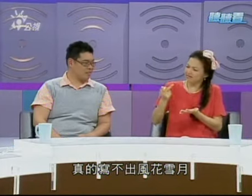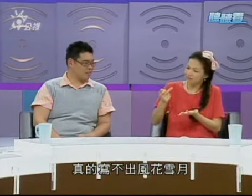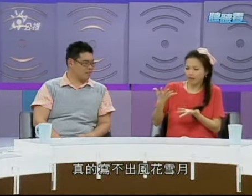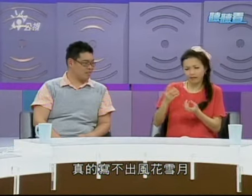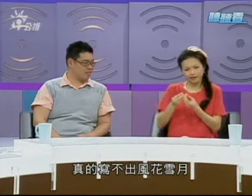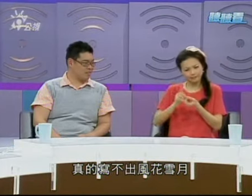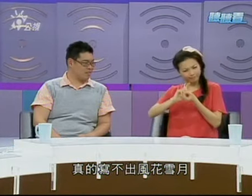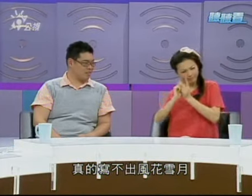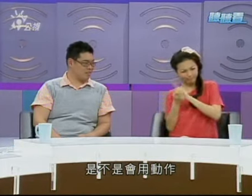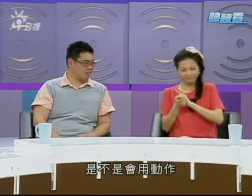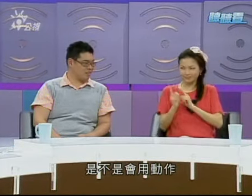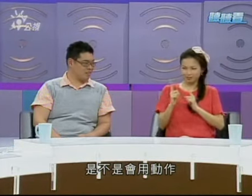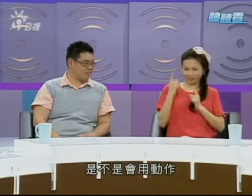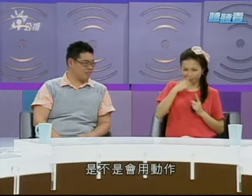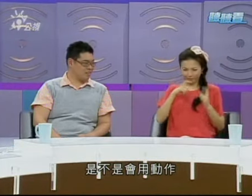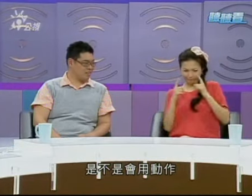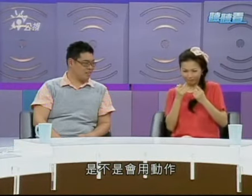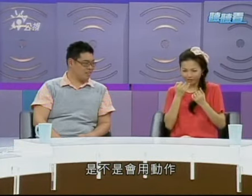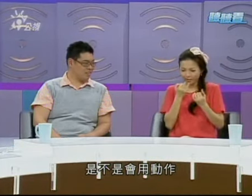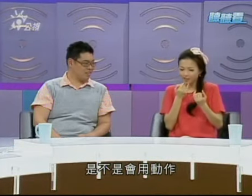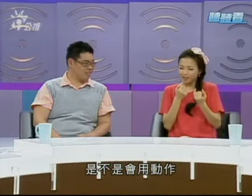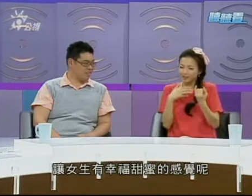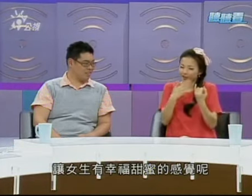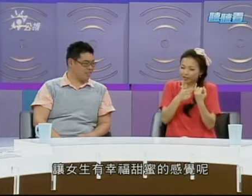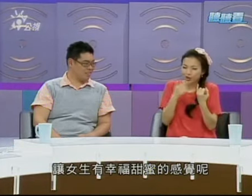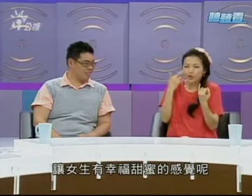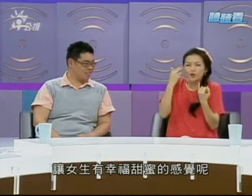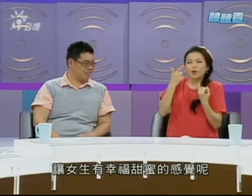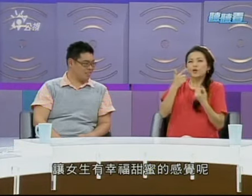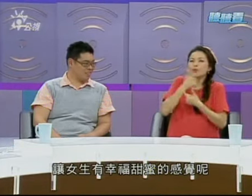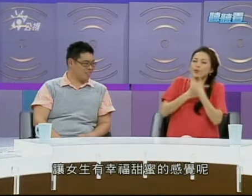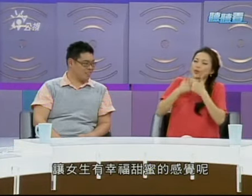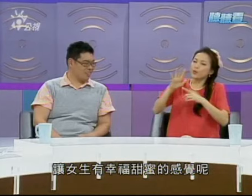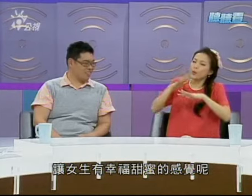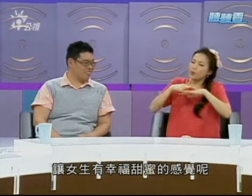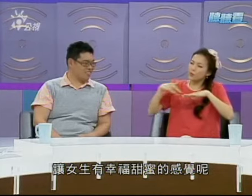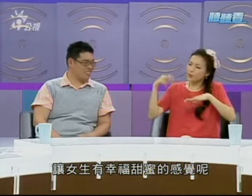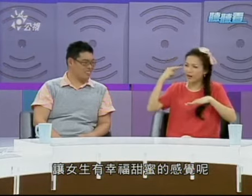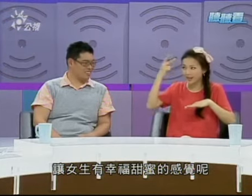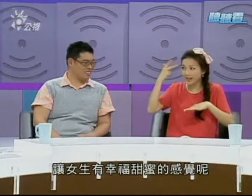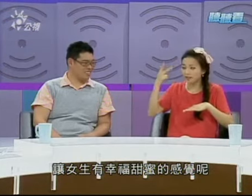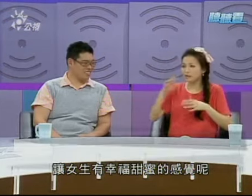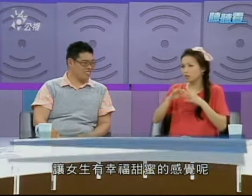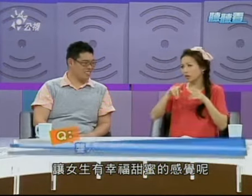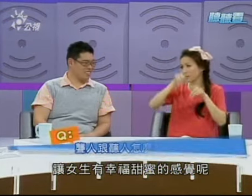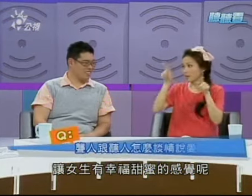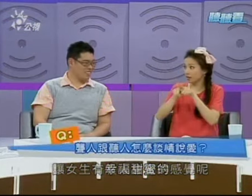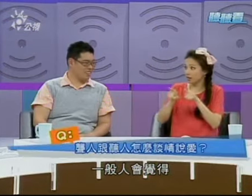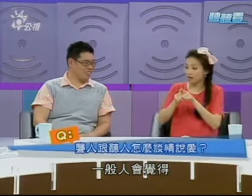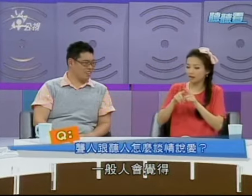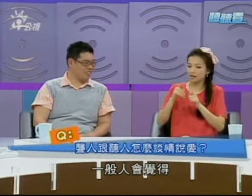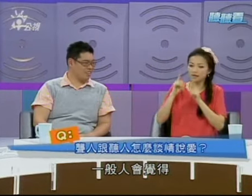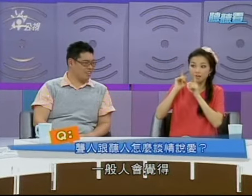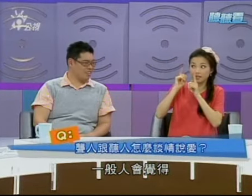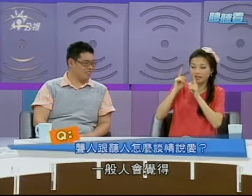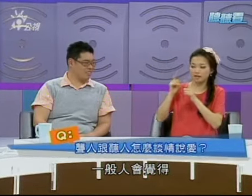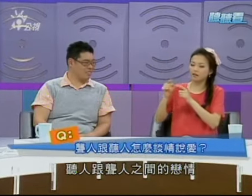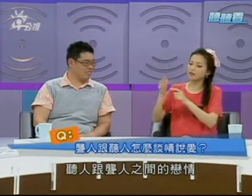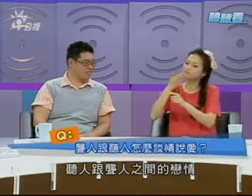雪月是不是会用动作让女生有幸福甜蜜的感觉呢?一般人会觉得听人